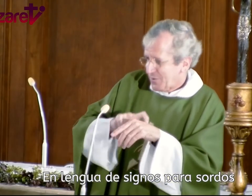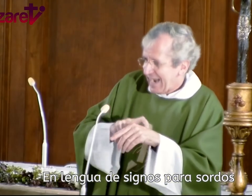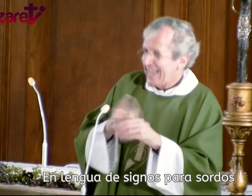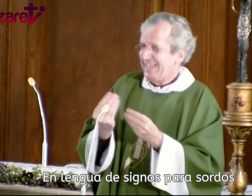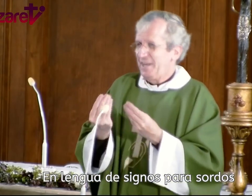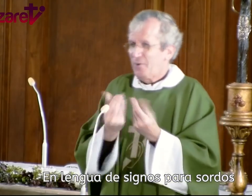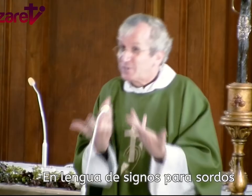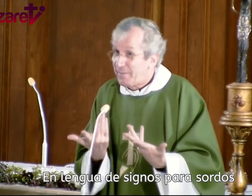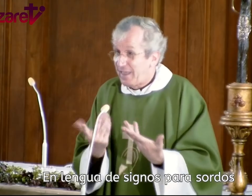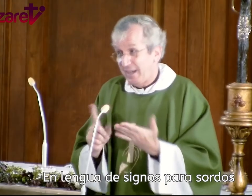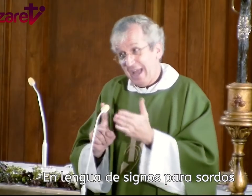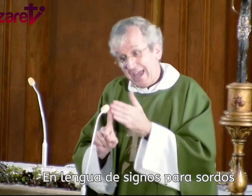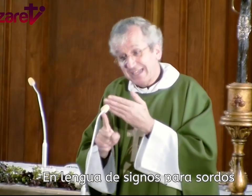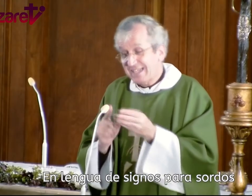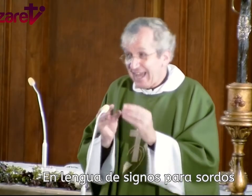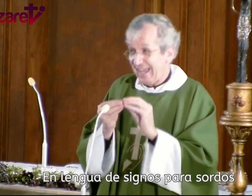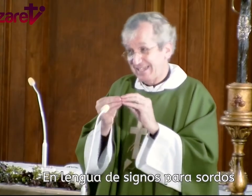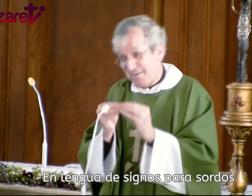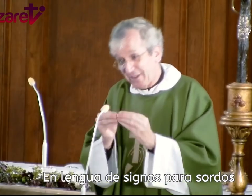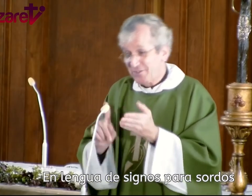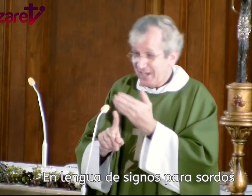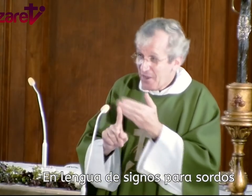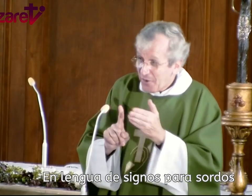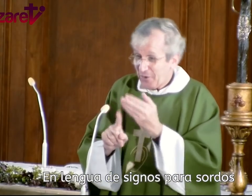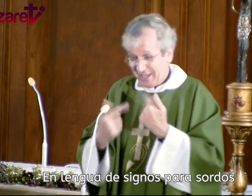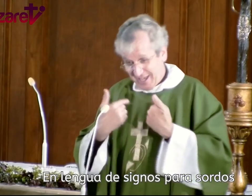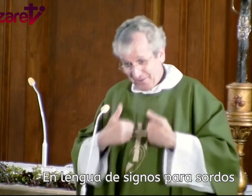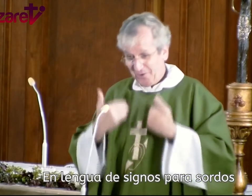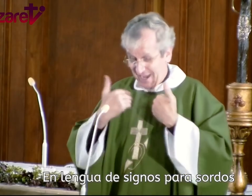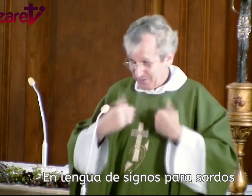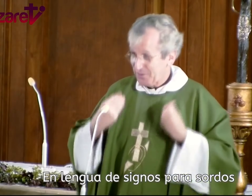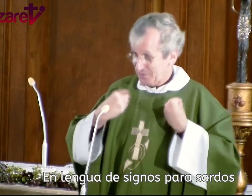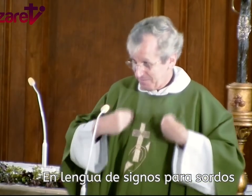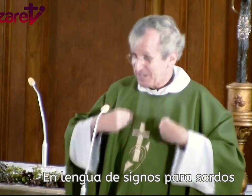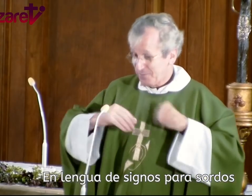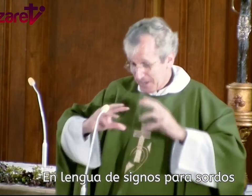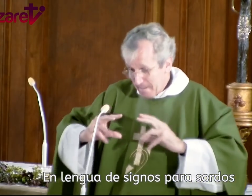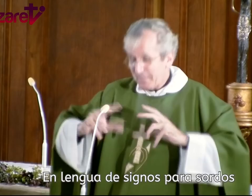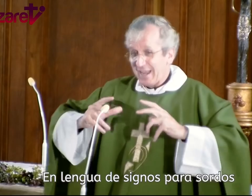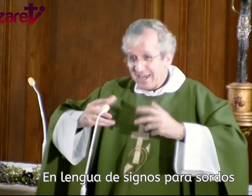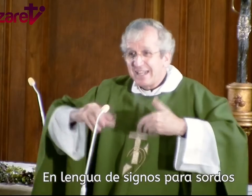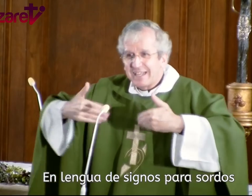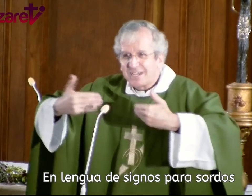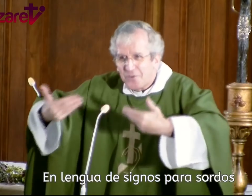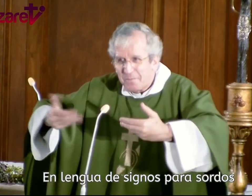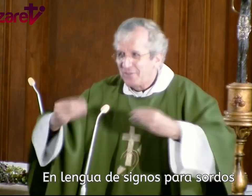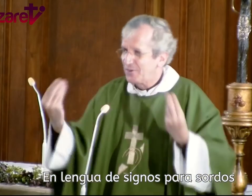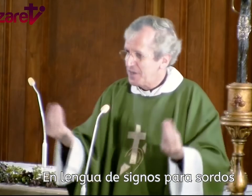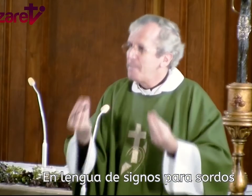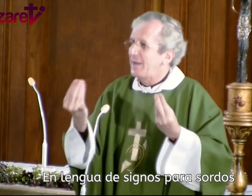carácter Por nuestra manera de hacer Ahí está El sabernos ir Corrigiendo A nosotros mismos Para ir Transformándonos Para